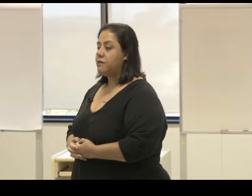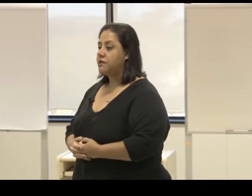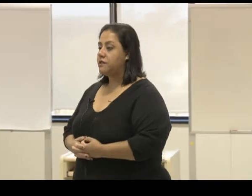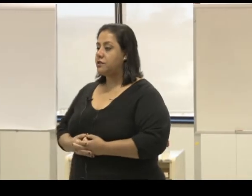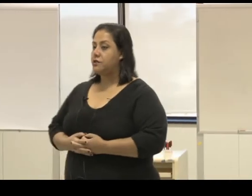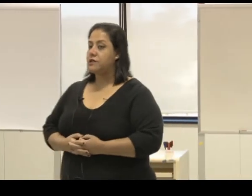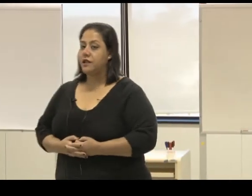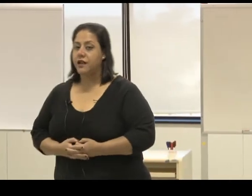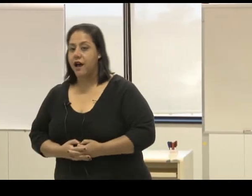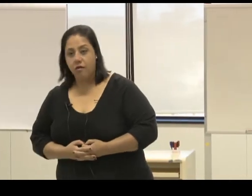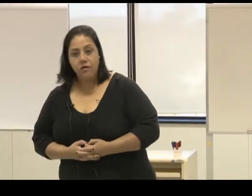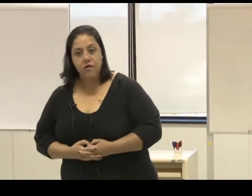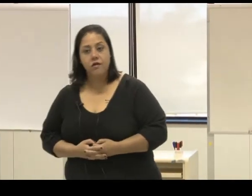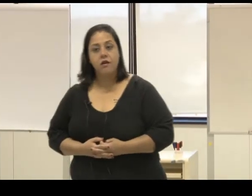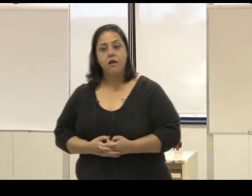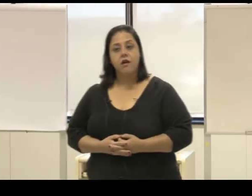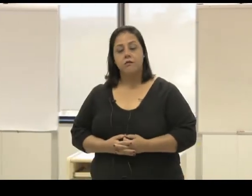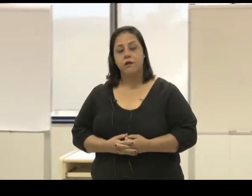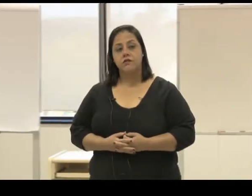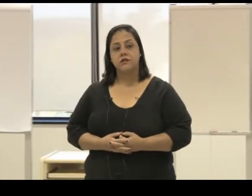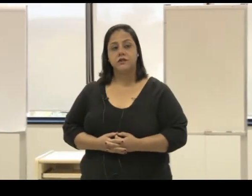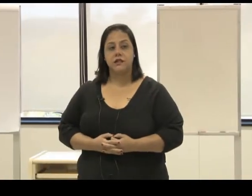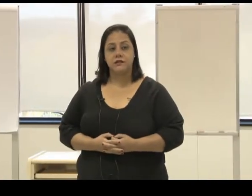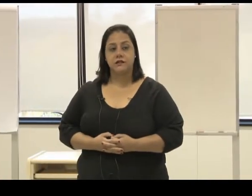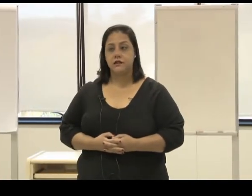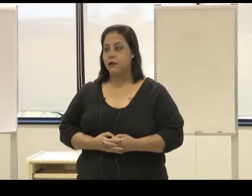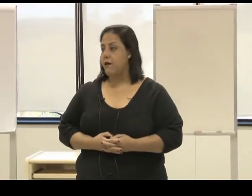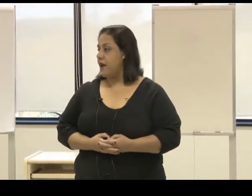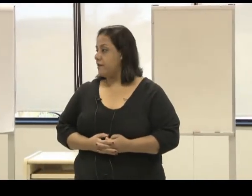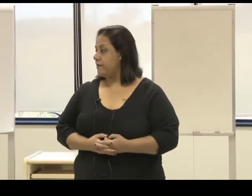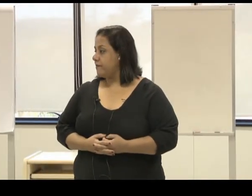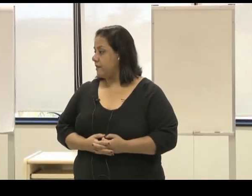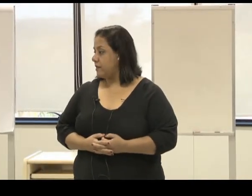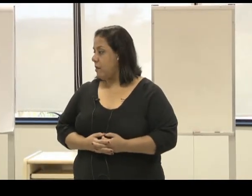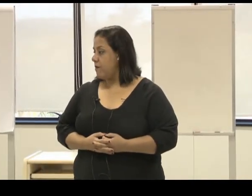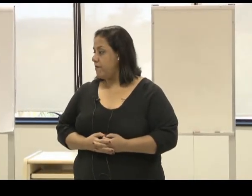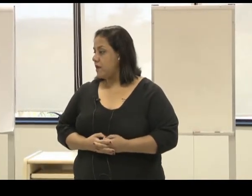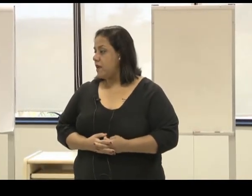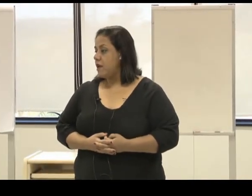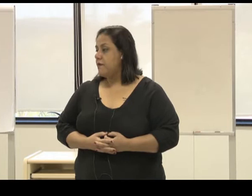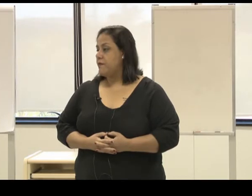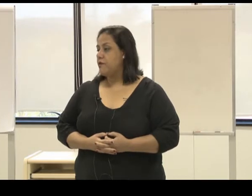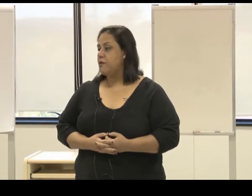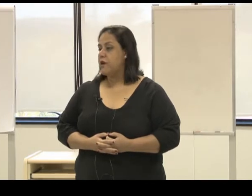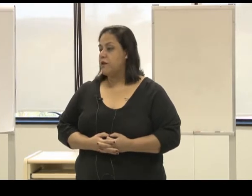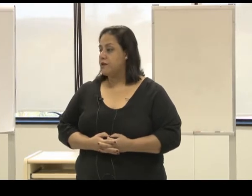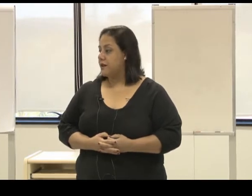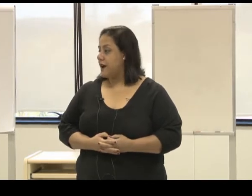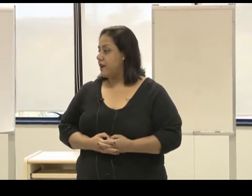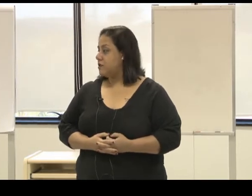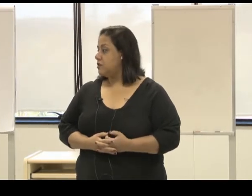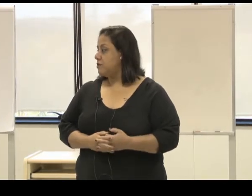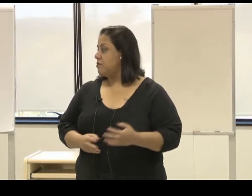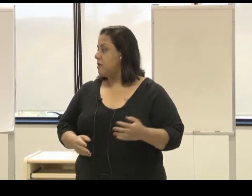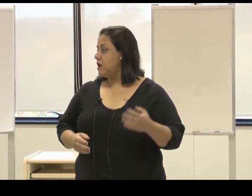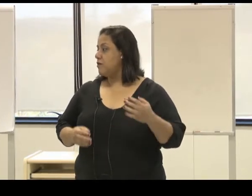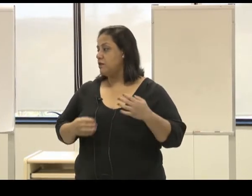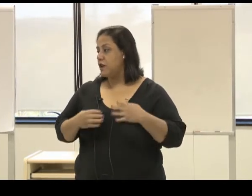bastante coisa legal para vocês trabalharem, tá bom? Então, não me olhem com essa cara de tipo, meu Deus